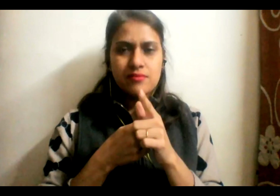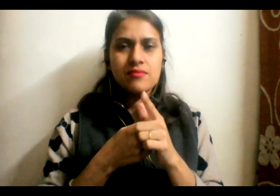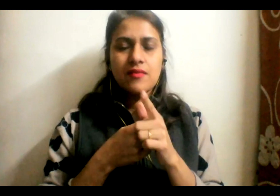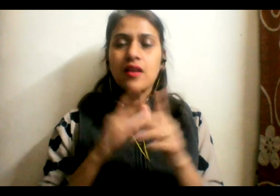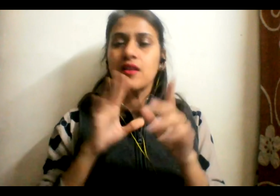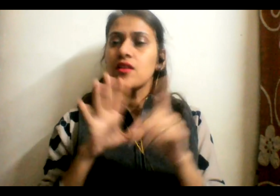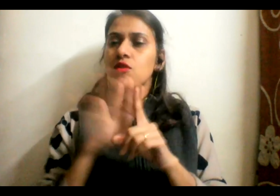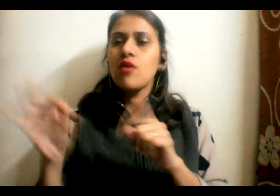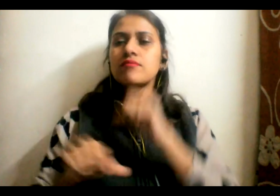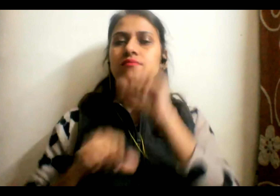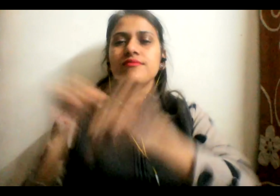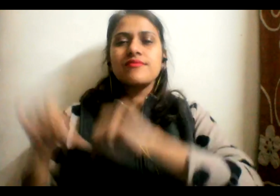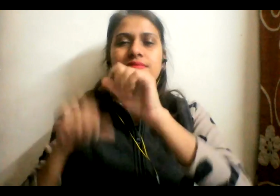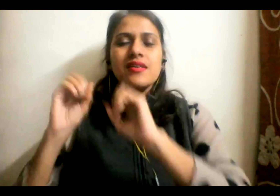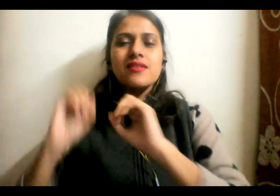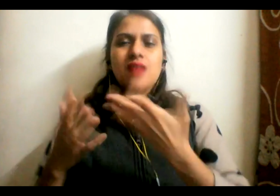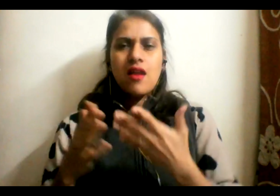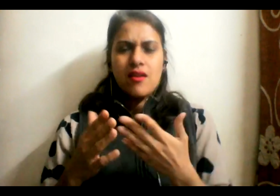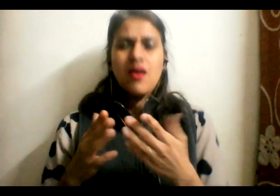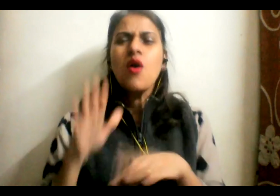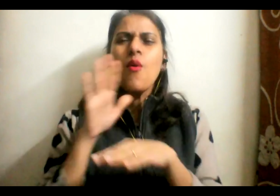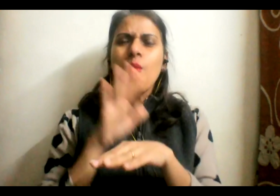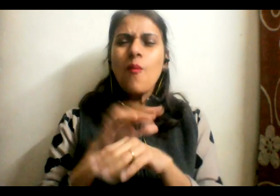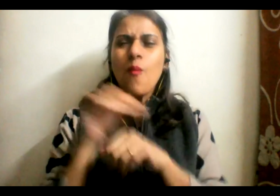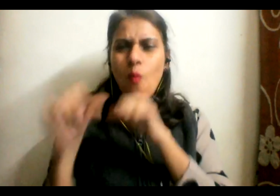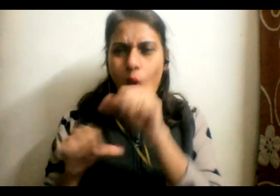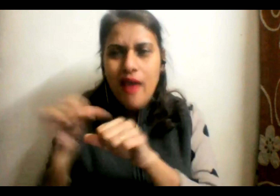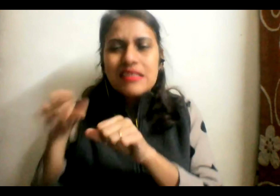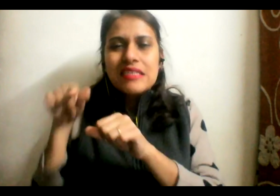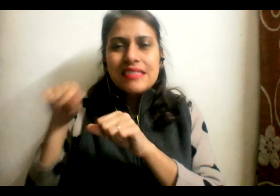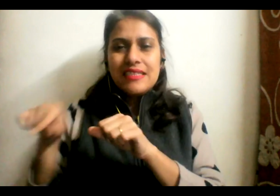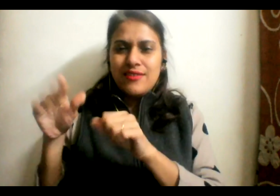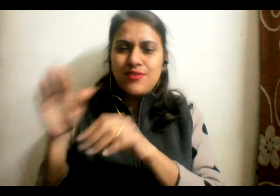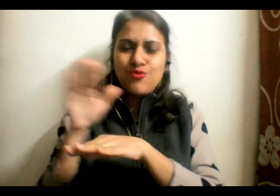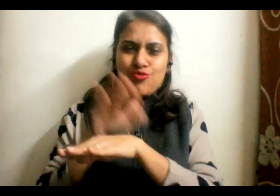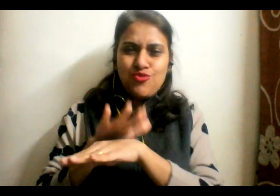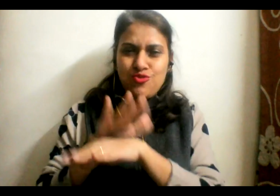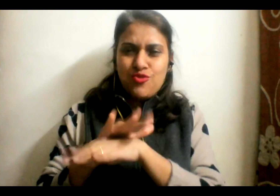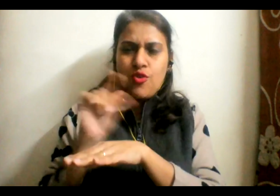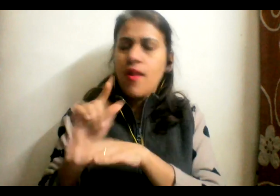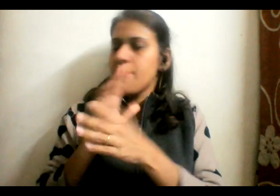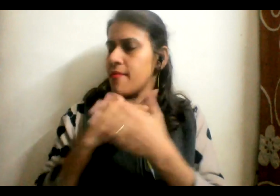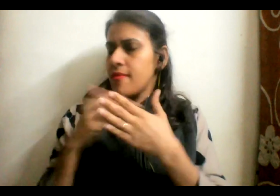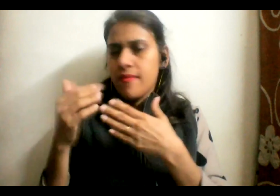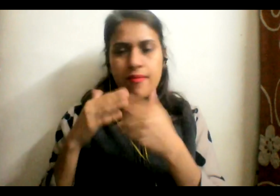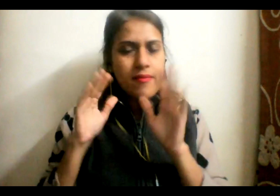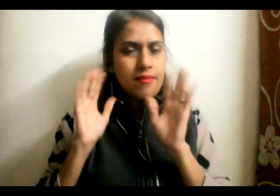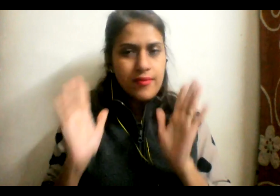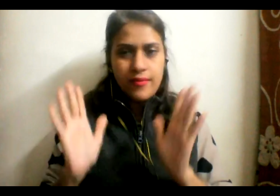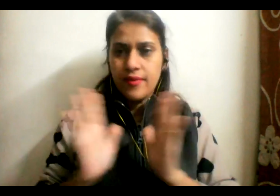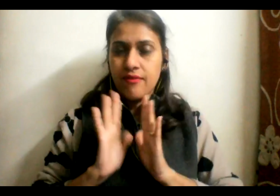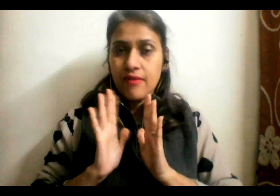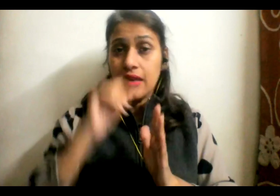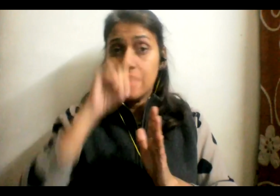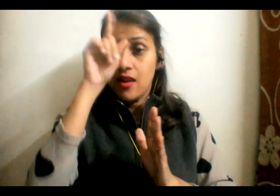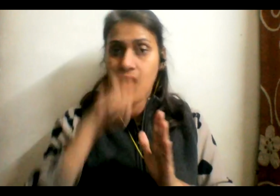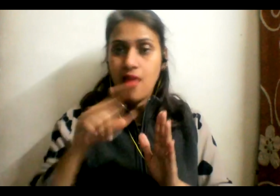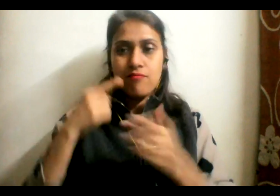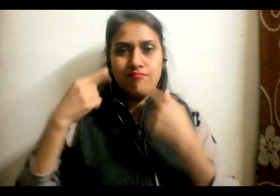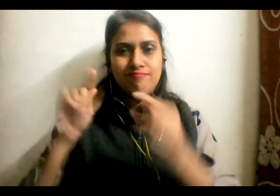एनफोर्स्ड. सो प्रोसेस थोड़ा स्लो है, बट यस, दिस इज हाउ इट इज डन इन द कंट्री. थोड़ा डिले जरूर हुआ, बट वी आर ऑन राइट